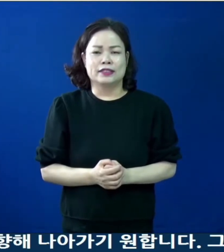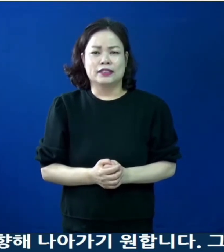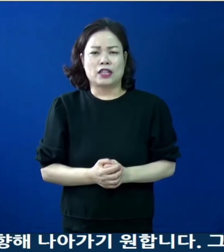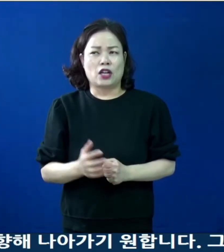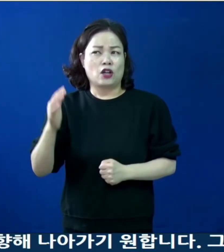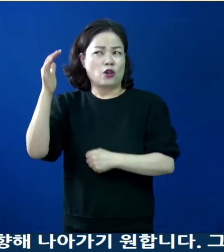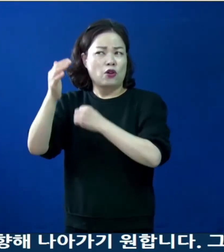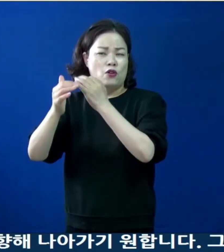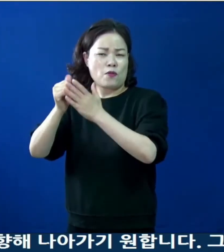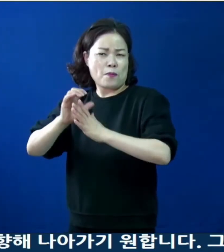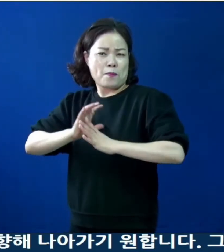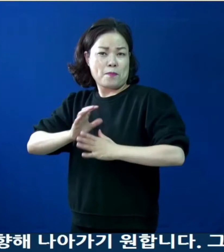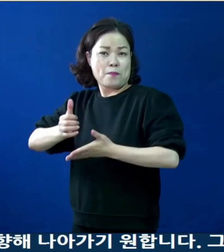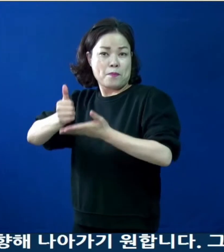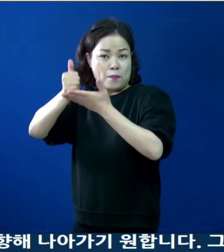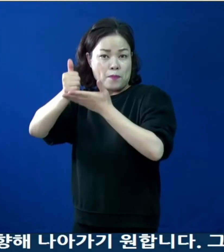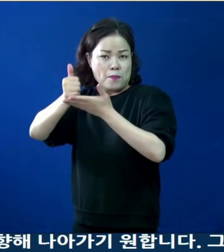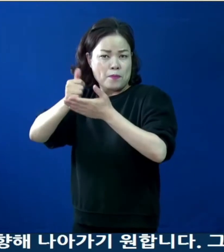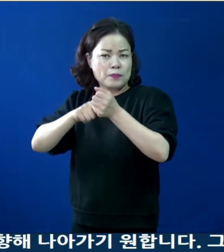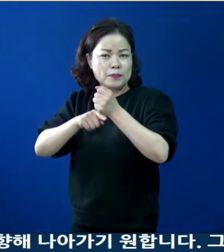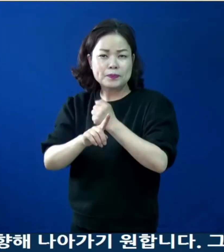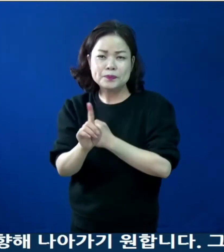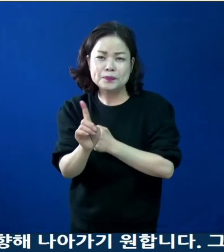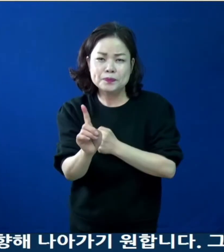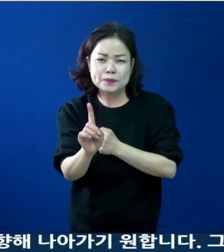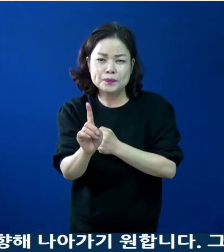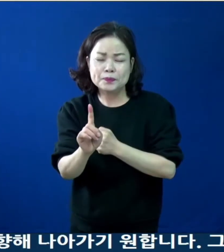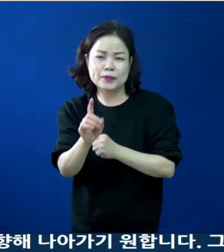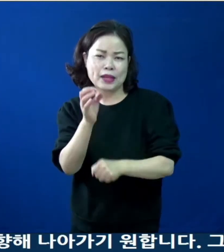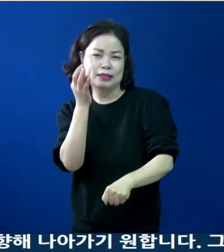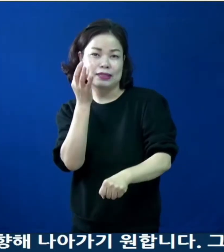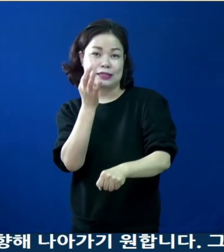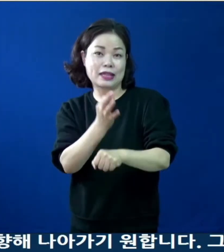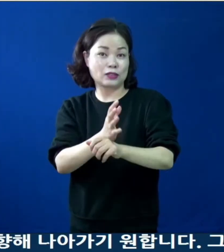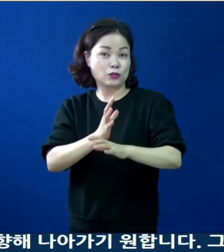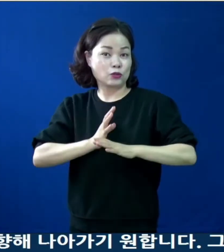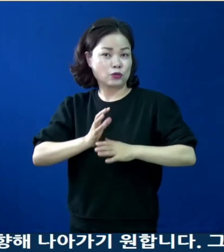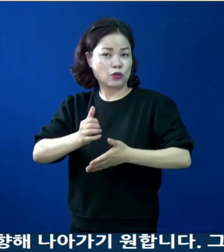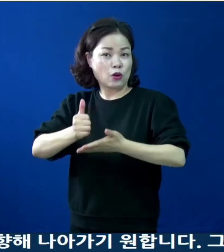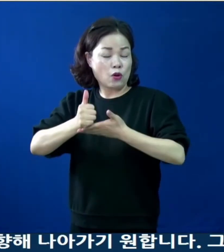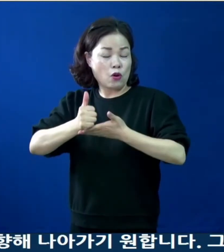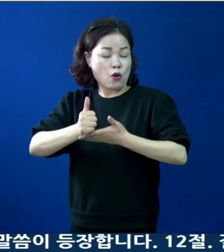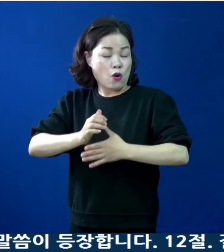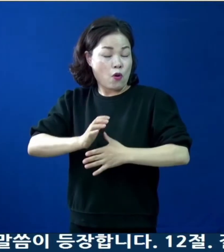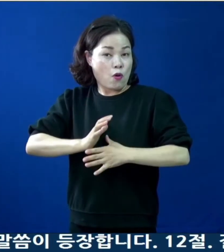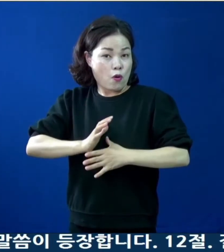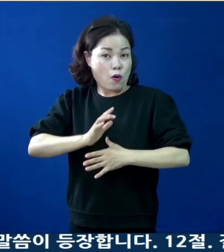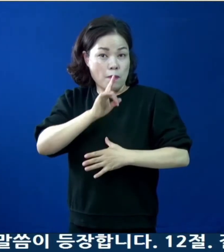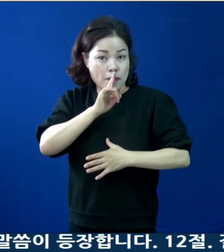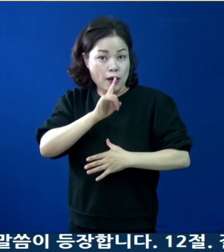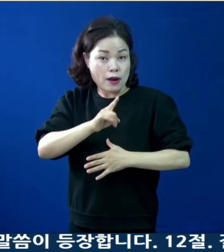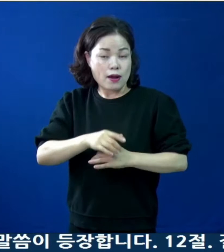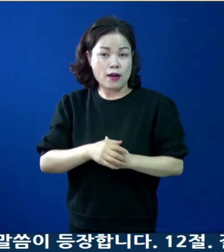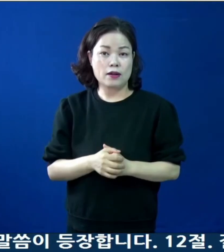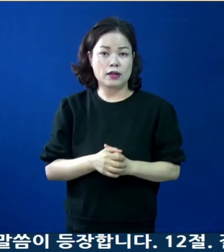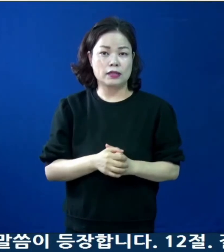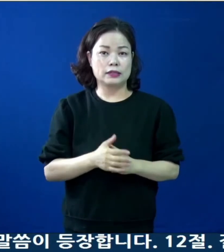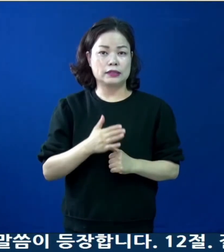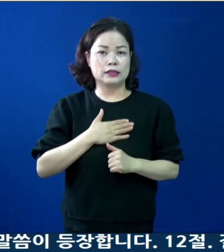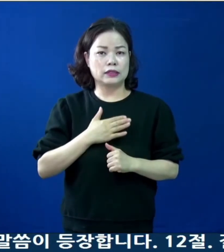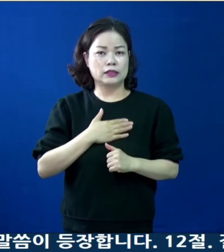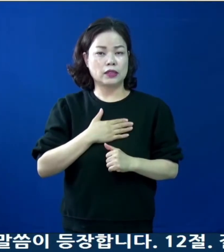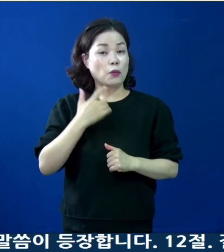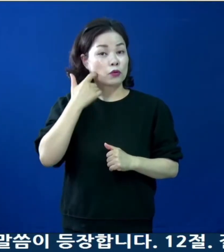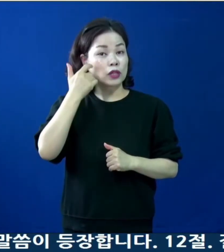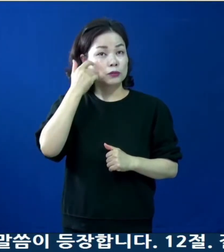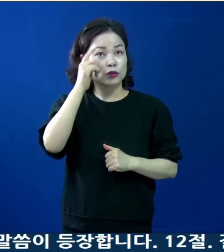여호와를 경외한다는 것이 무슨 의미인가? 단순하게 경외는 무서움, 두려움을 뜻하는 말입니다. 제가 중학교